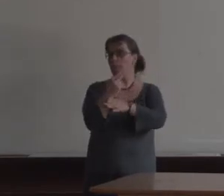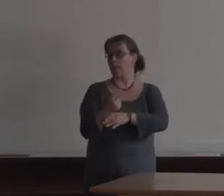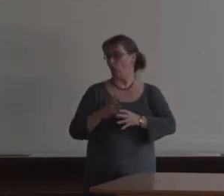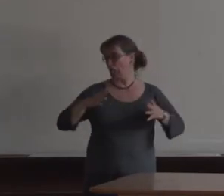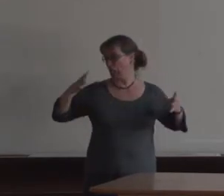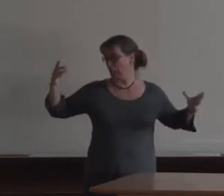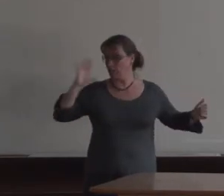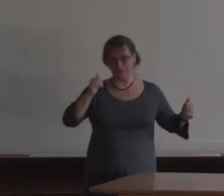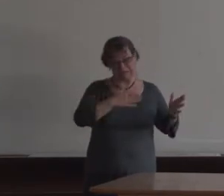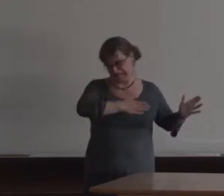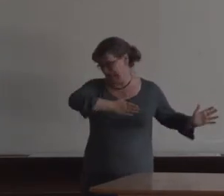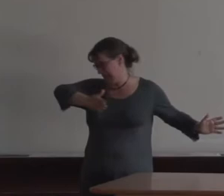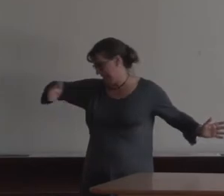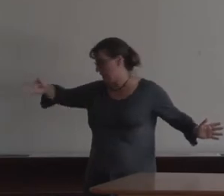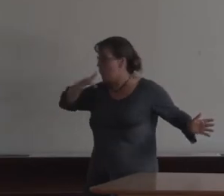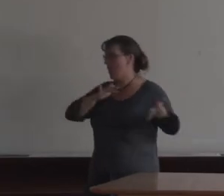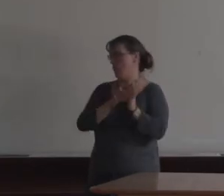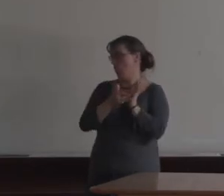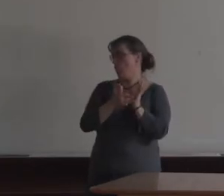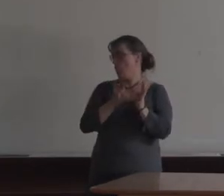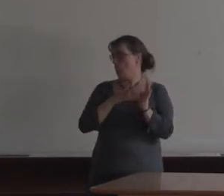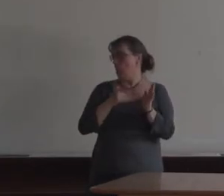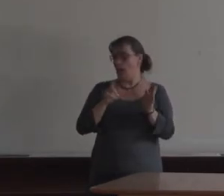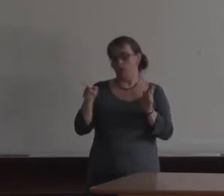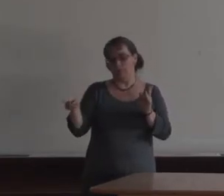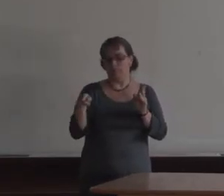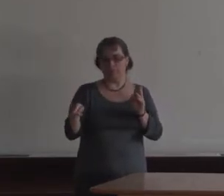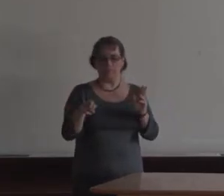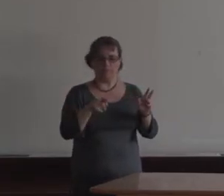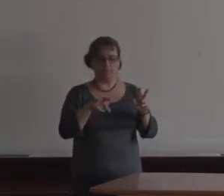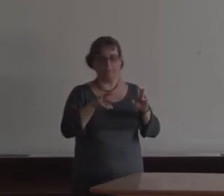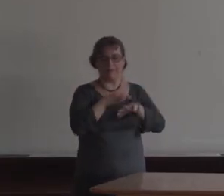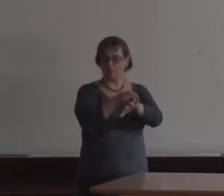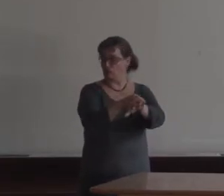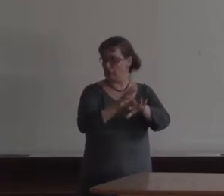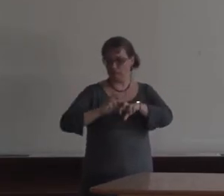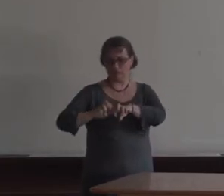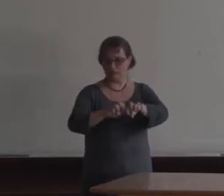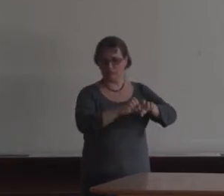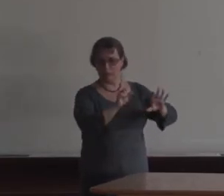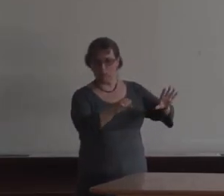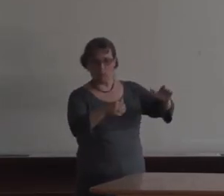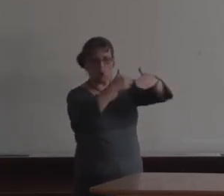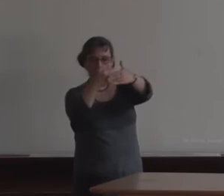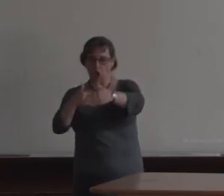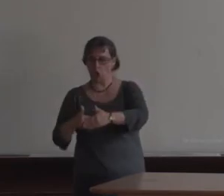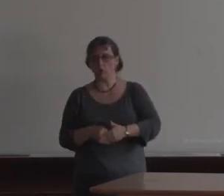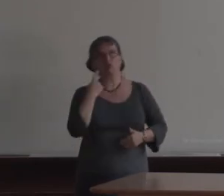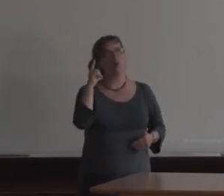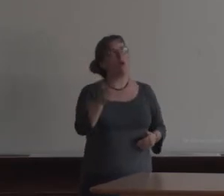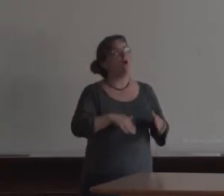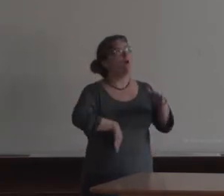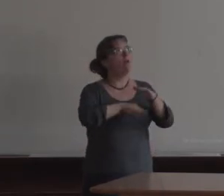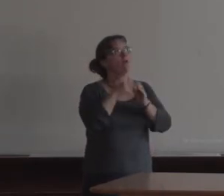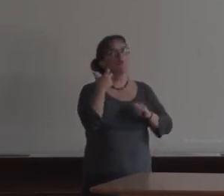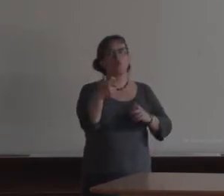grande, donc il ne va pas tester toutes les valeurs possibles. Il a une stratégie d'exploration de l'espace des possibles. Il a une valeur limite qui, je crois, par défaut est de 200. Il va essayer